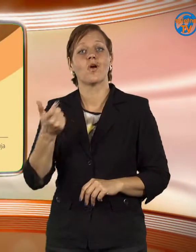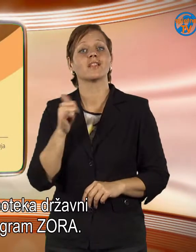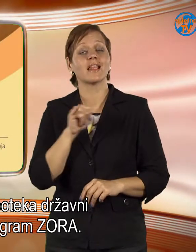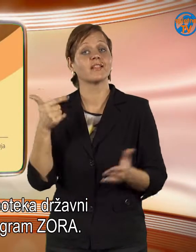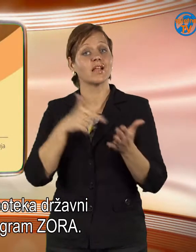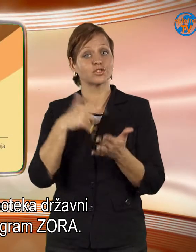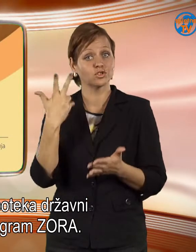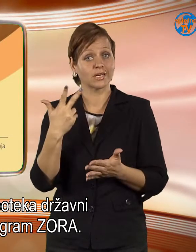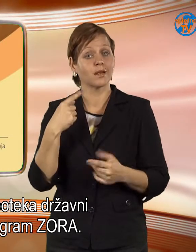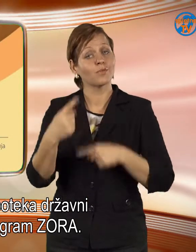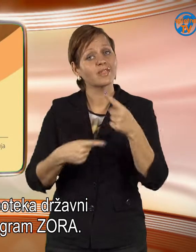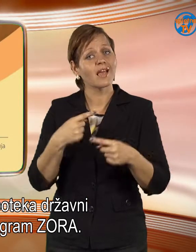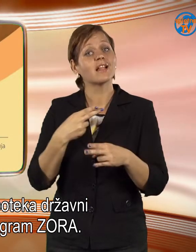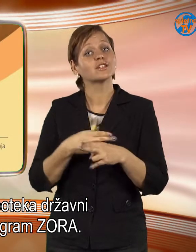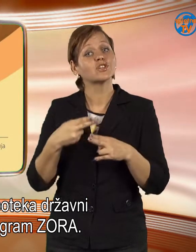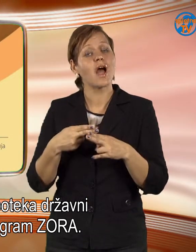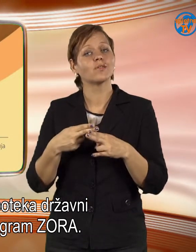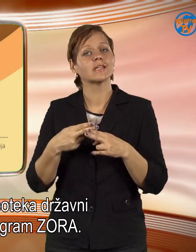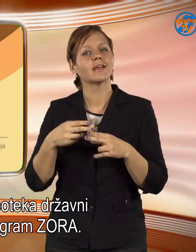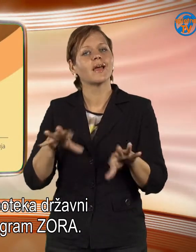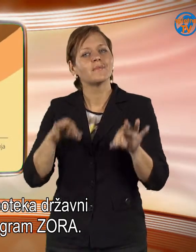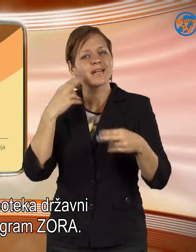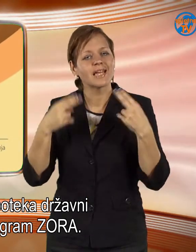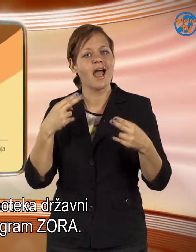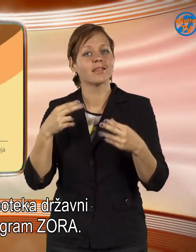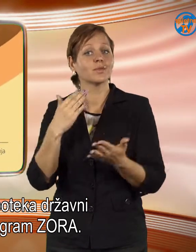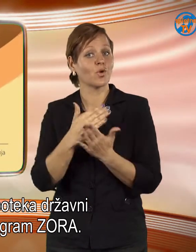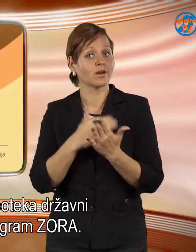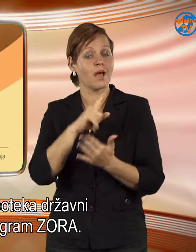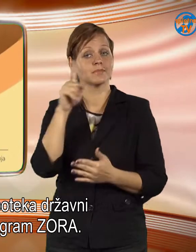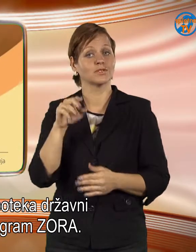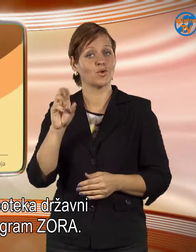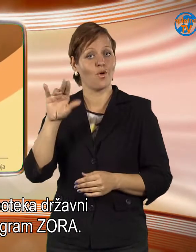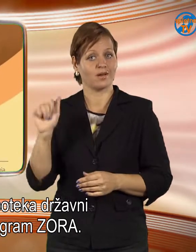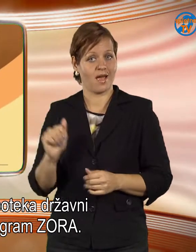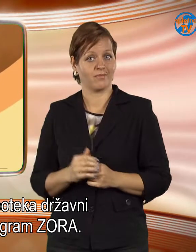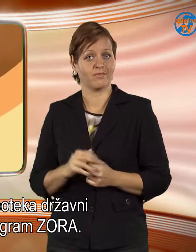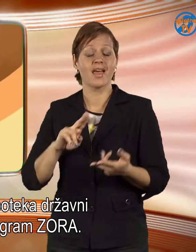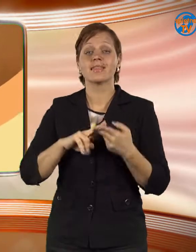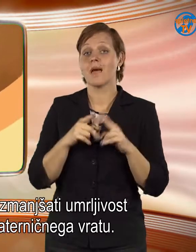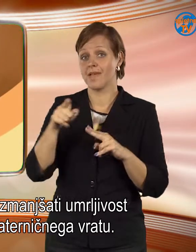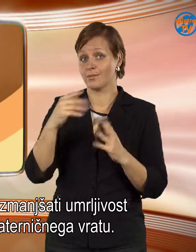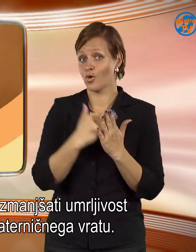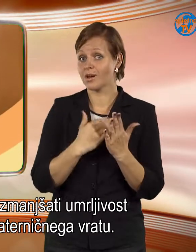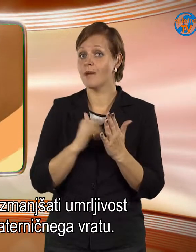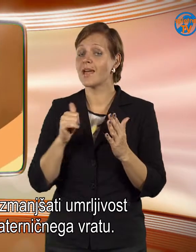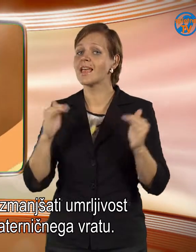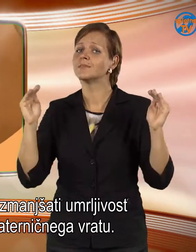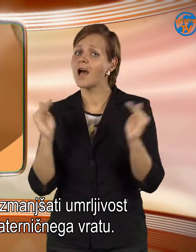Od leta 2003 poteka državni presejalni program Zora. Namen programa je